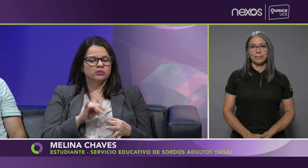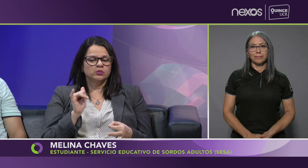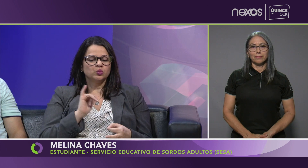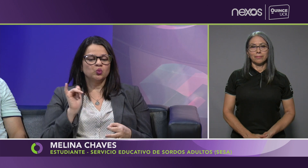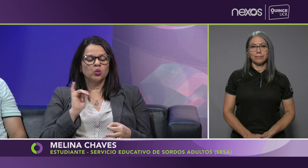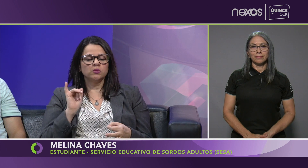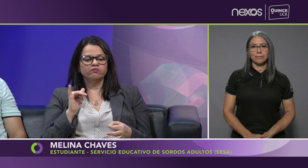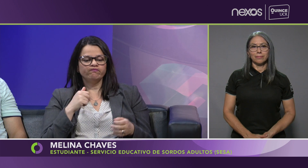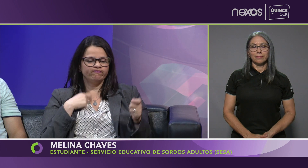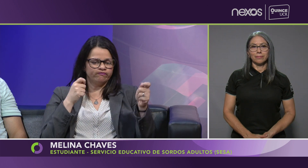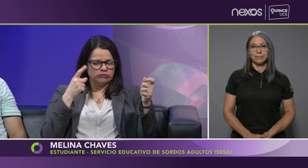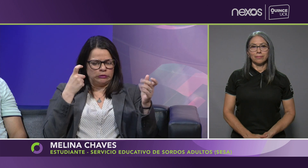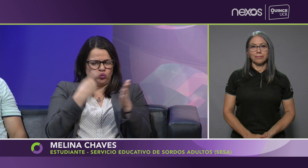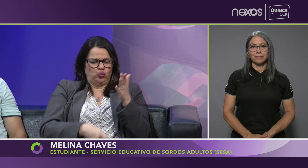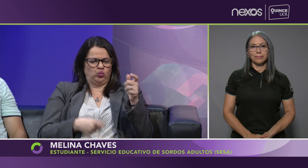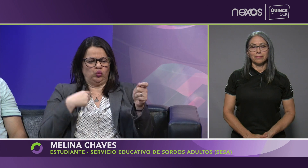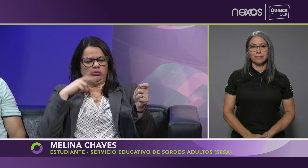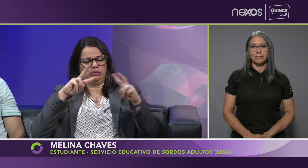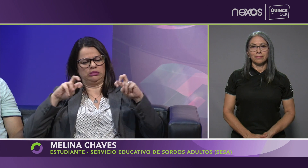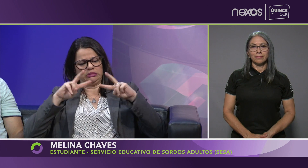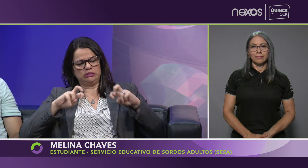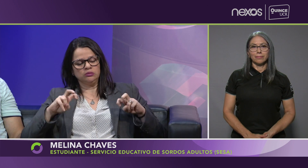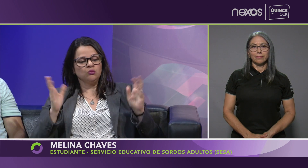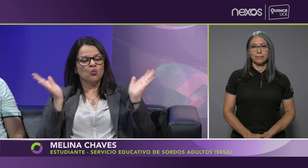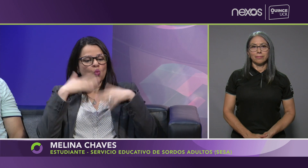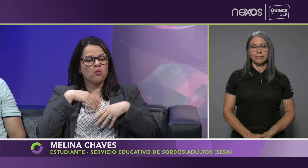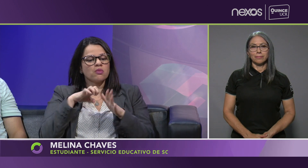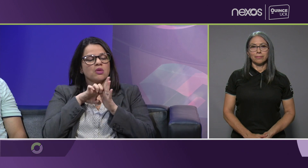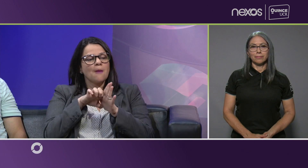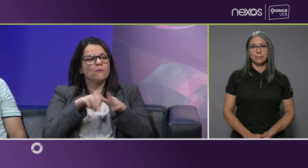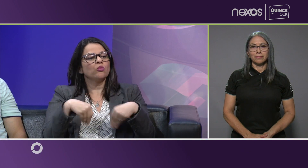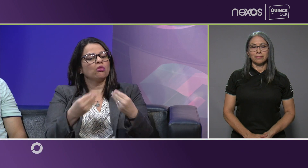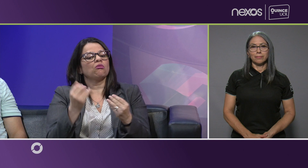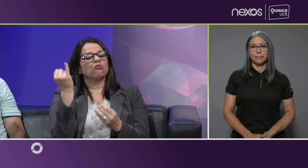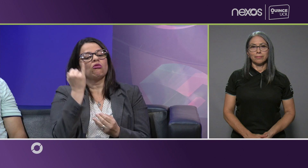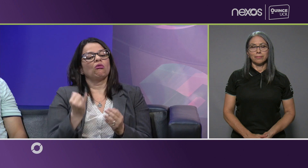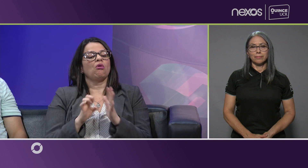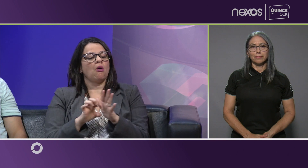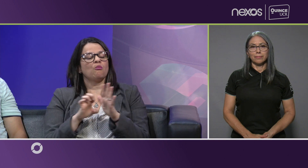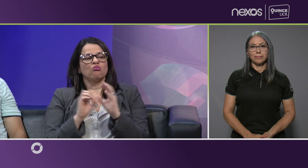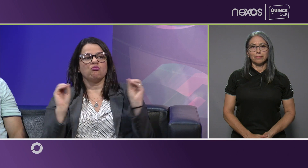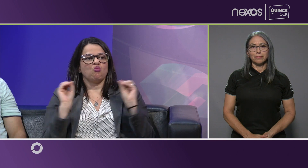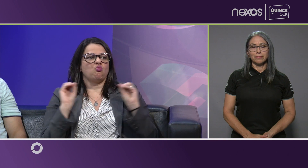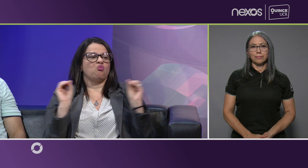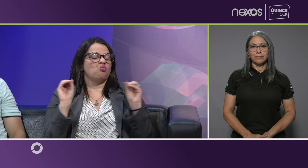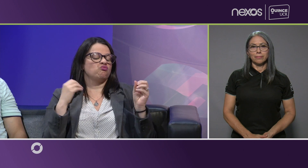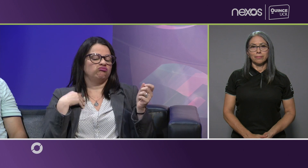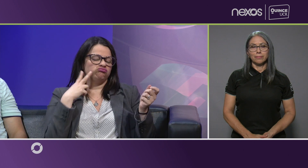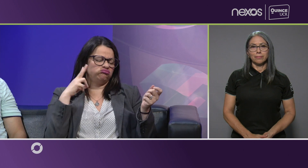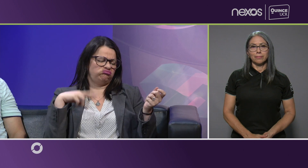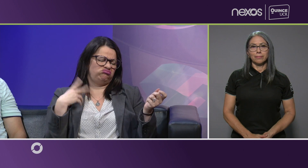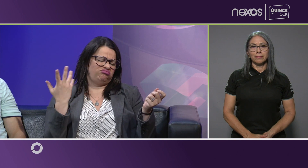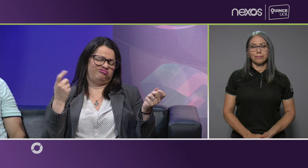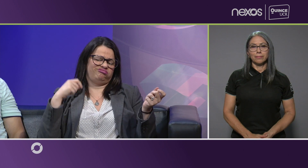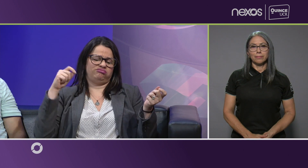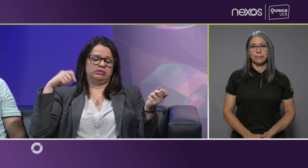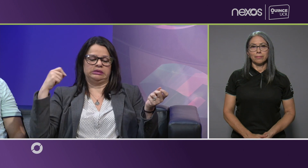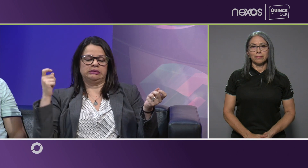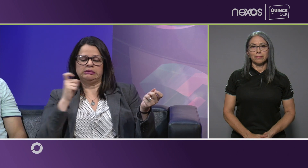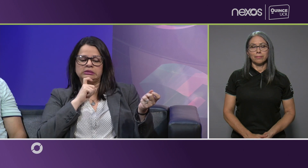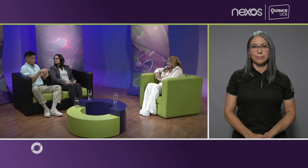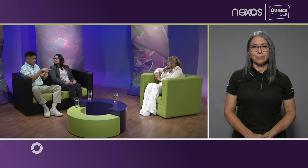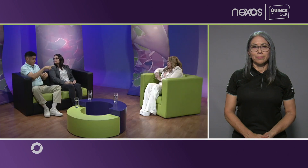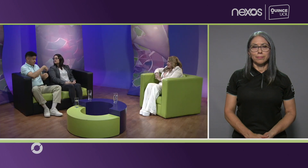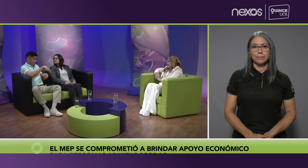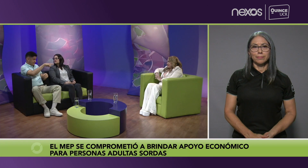mis condiciones. Yo ocupaba algo más adaptado a mí, que me dieran con pictogramas o